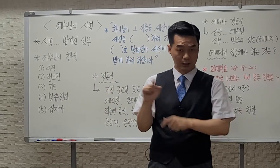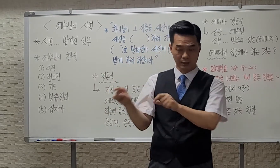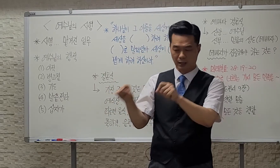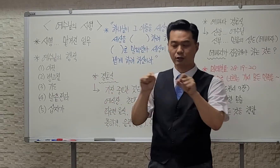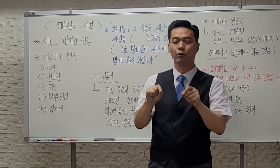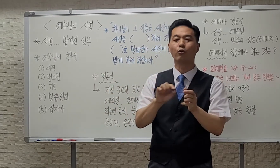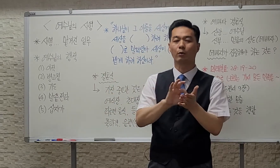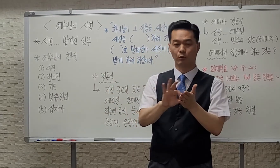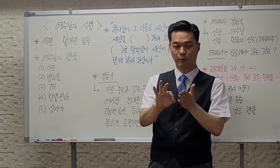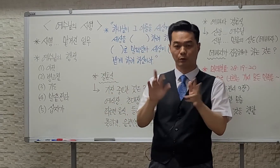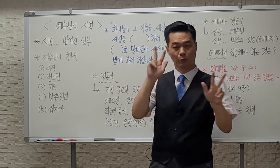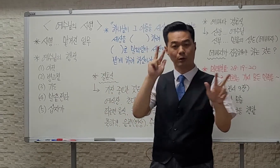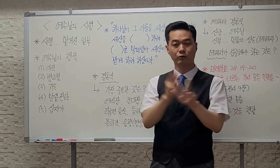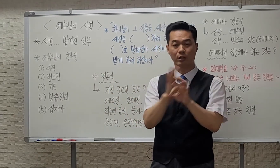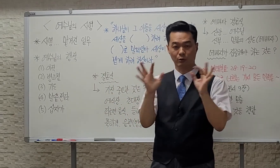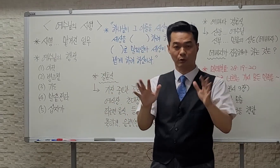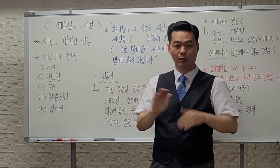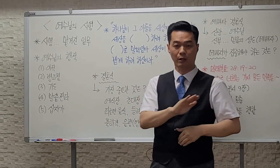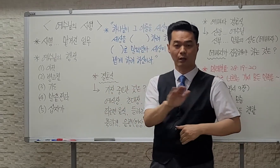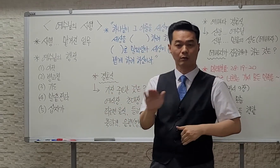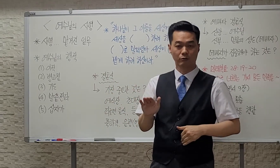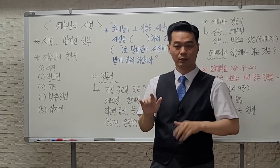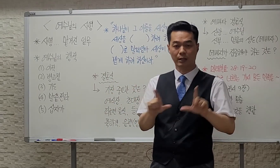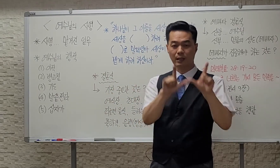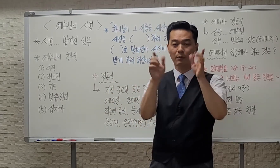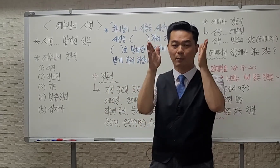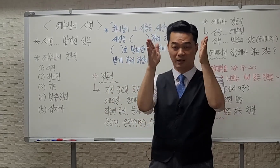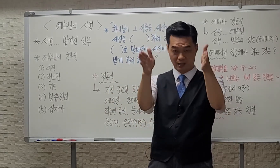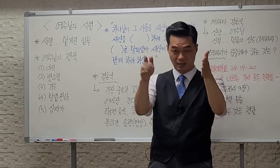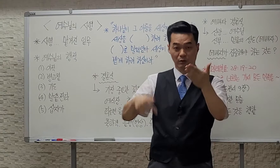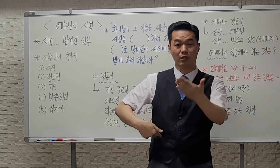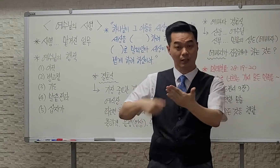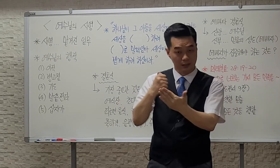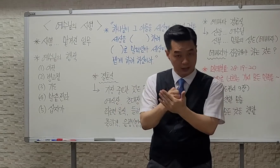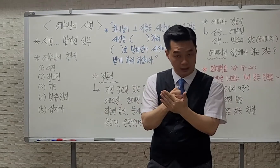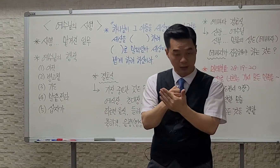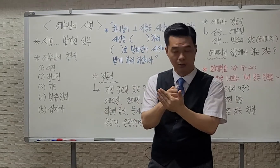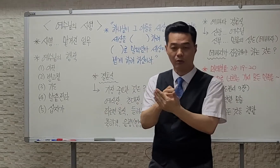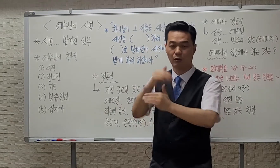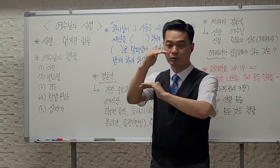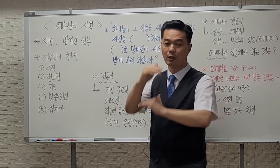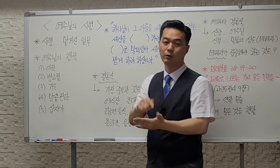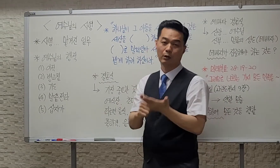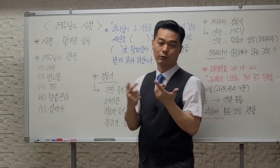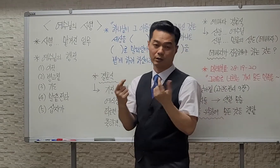잘 적용해보면 이번 한 주간 동안에 우리가 삶의 방향이 어때야 될지 그 내용이 나올 것 같습니다.